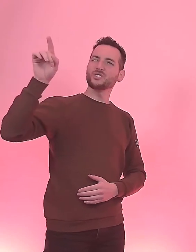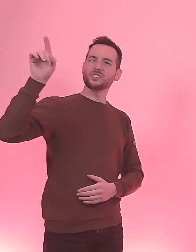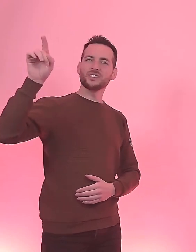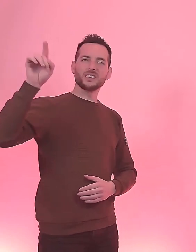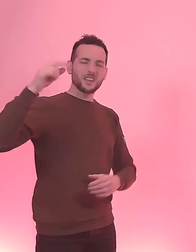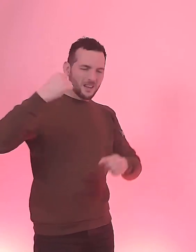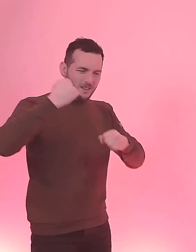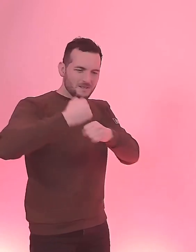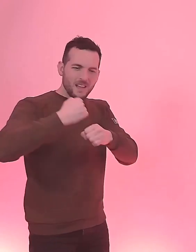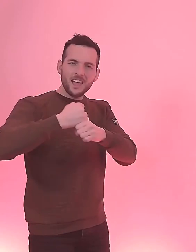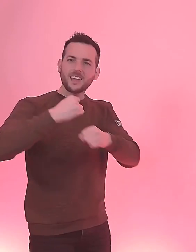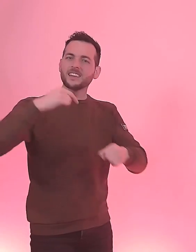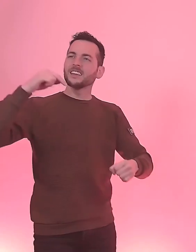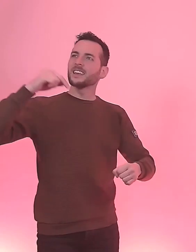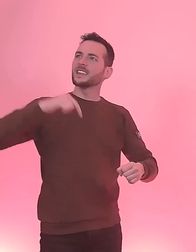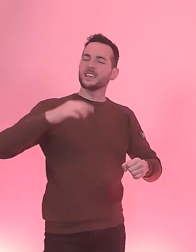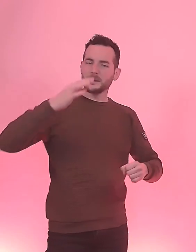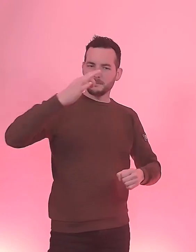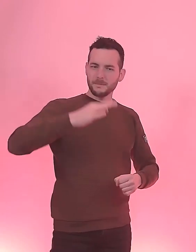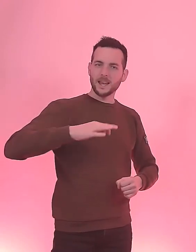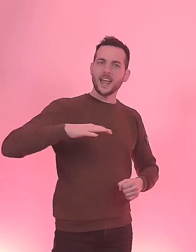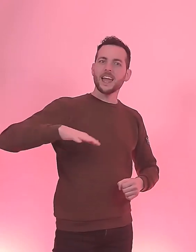working in